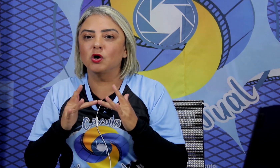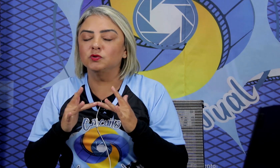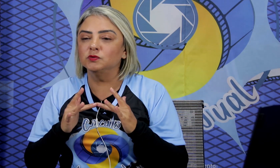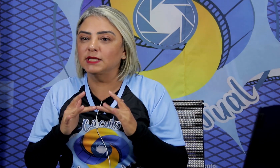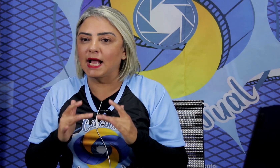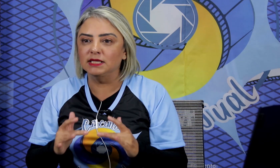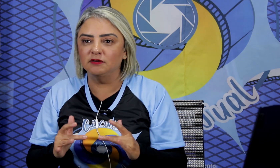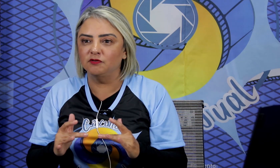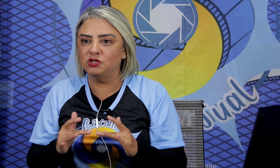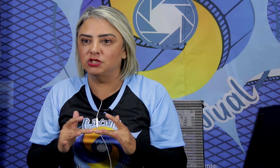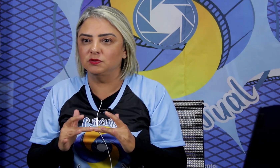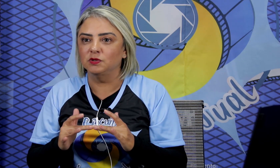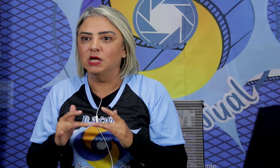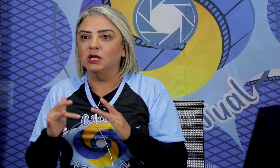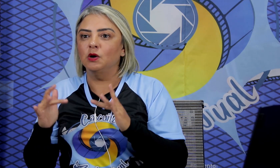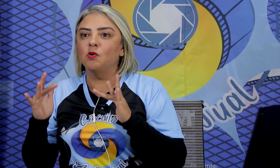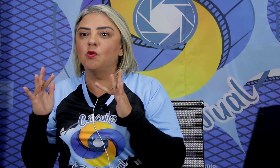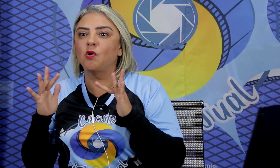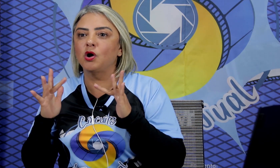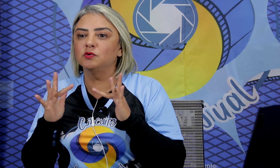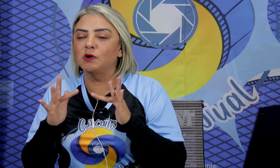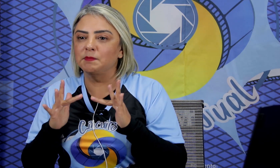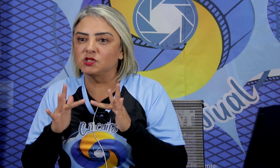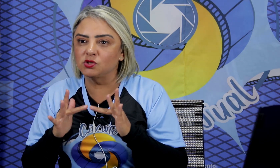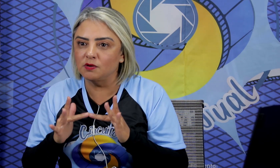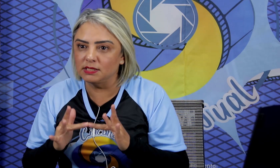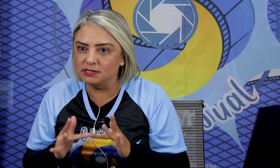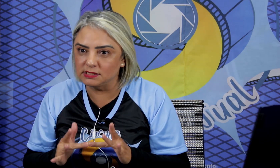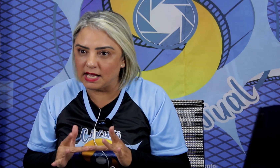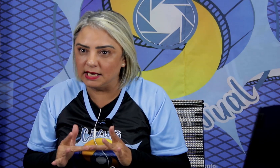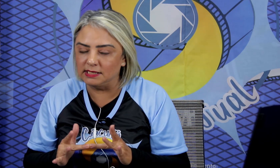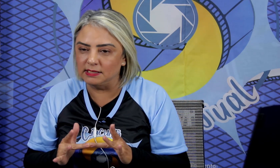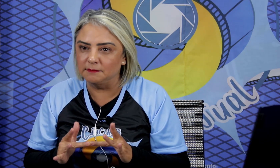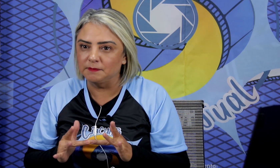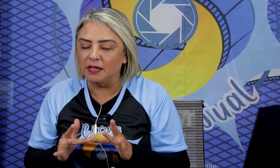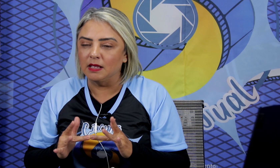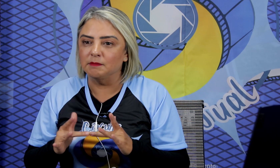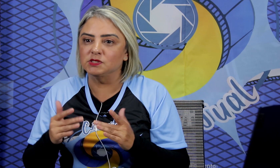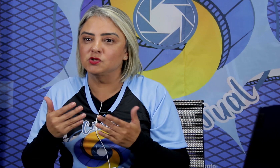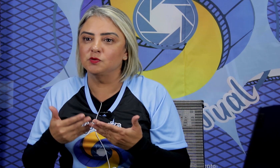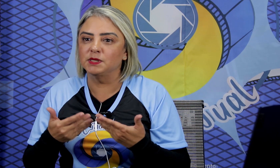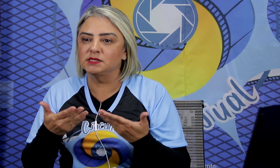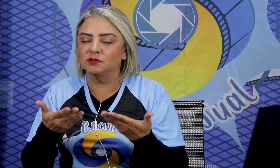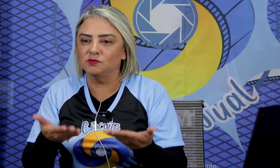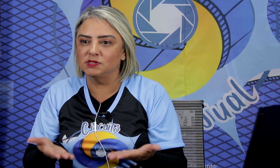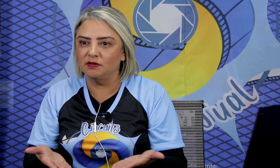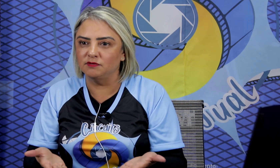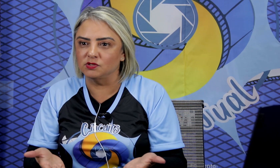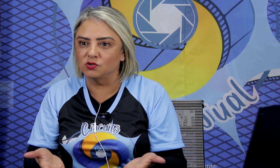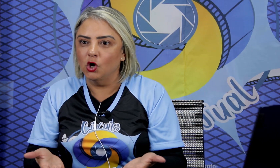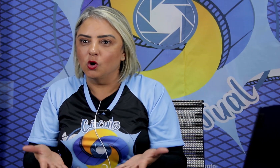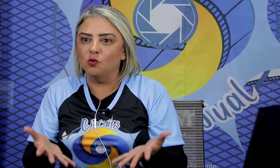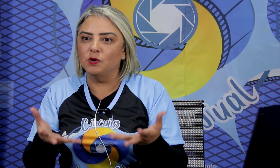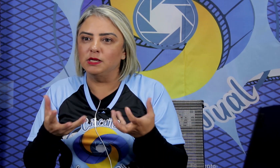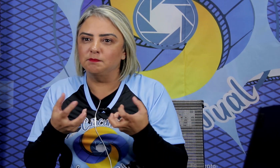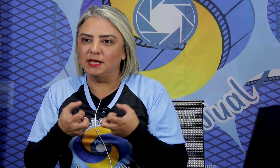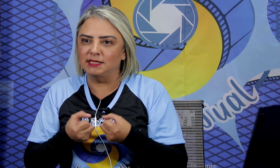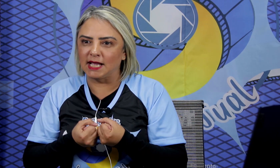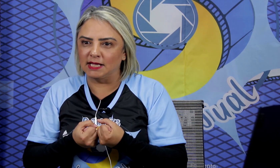com nada que foi dito, não concordo com a pessoa que está ali, mas eu estou prestando um serviço. Com o rim empedrado,